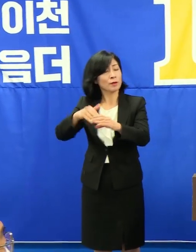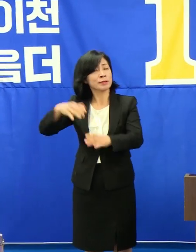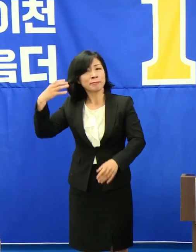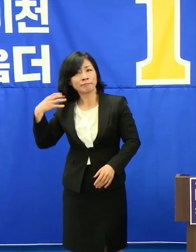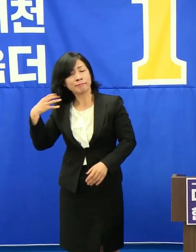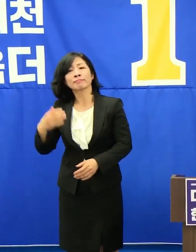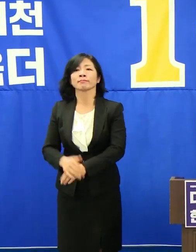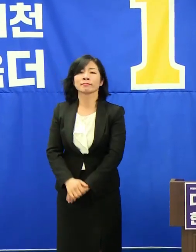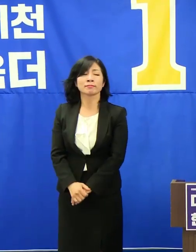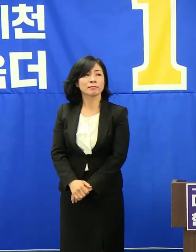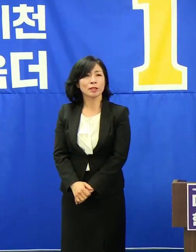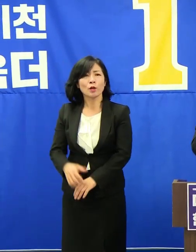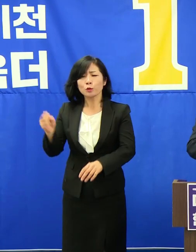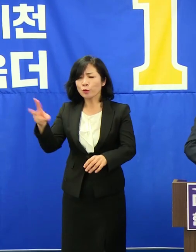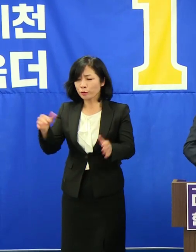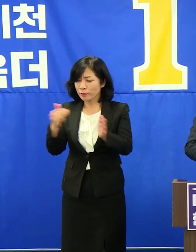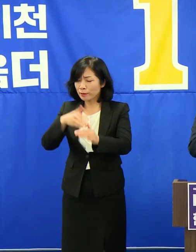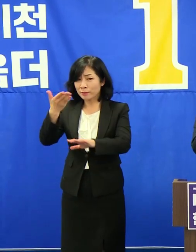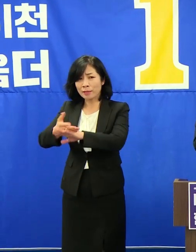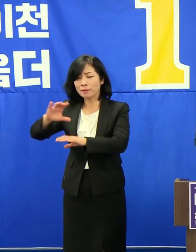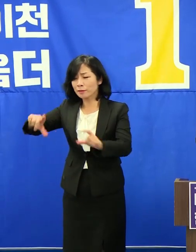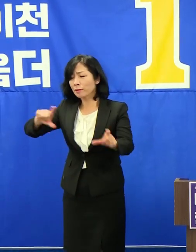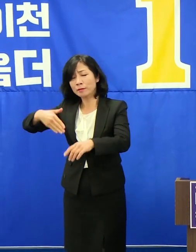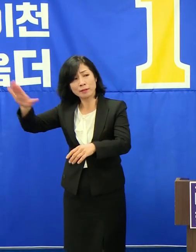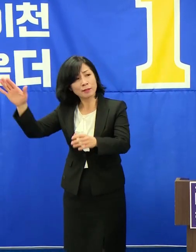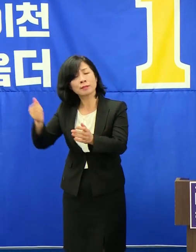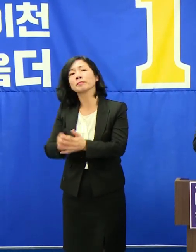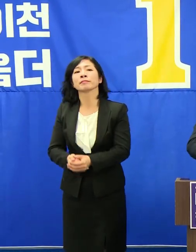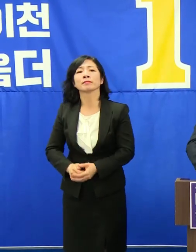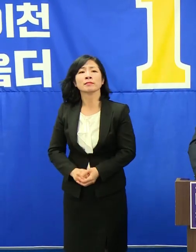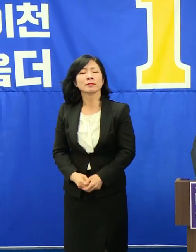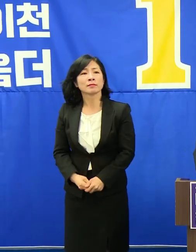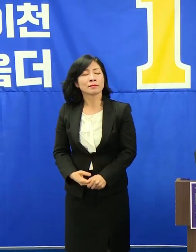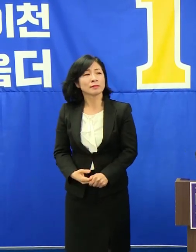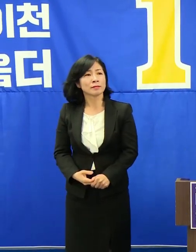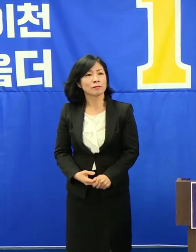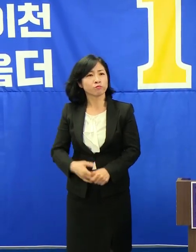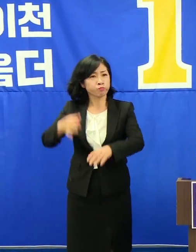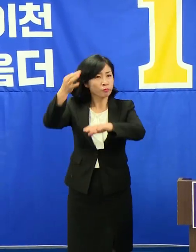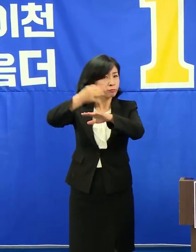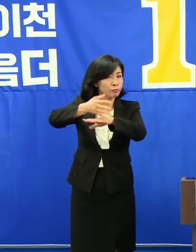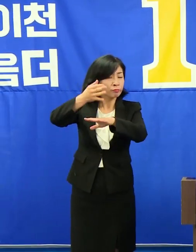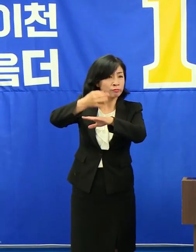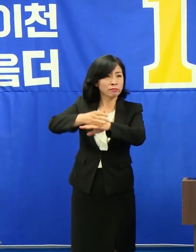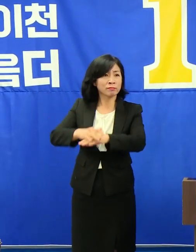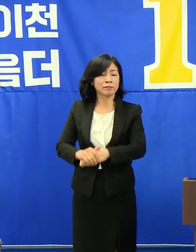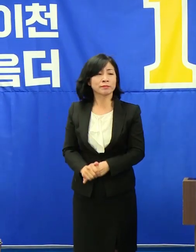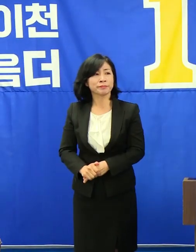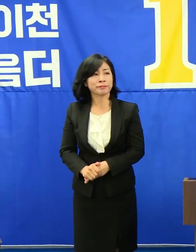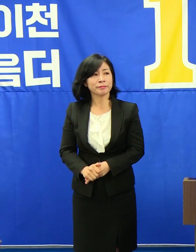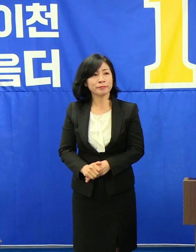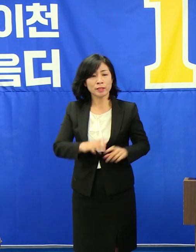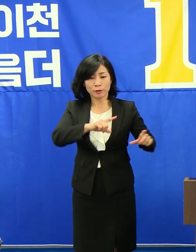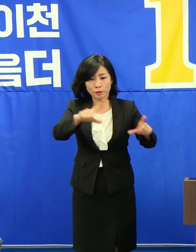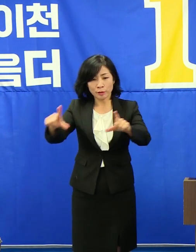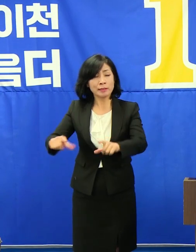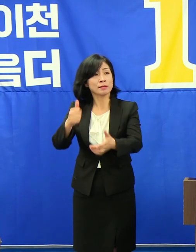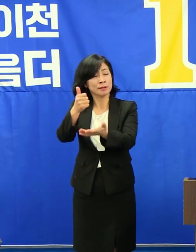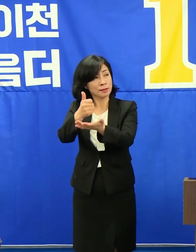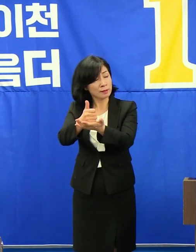먼저 하고 또 다른 개소식에 이동하라고 하신 것 같습니다. 아, 죄송합니다. 또 김현정 의원님 또